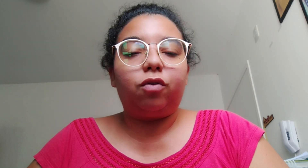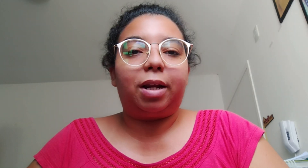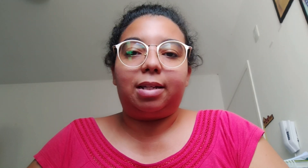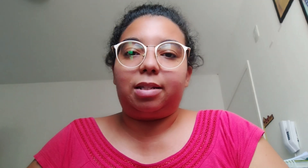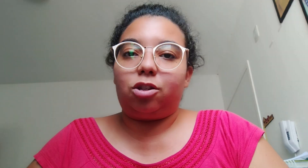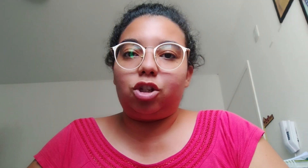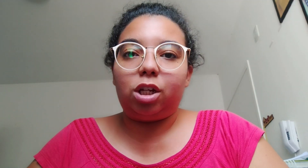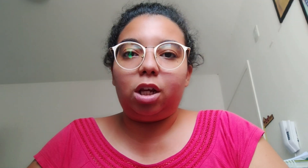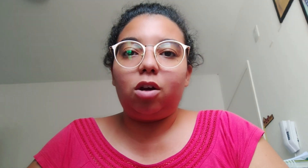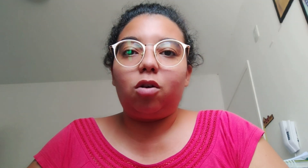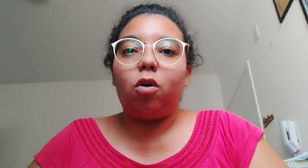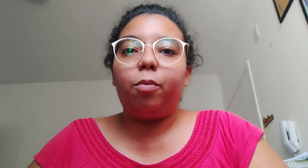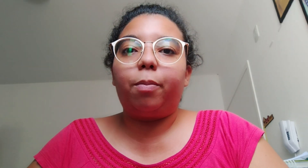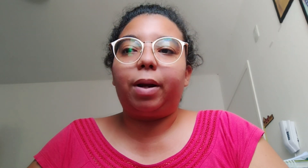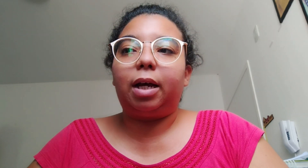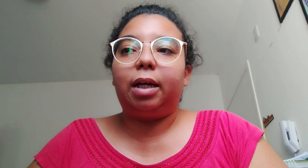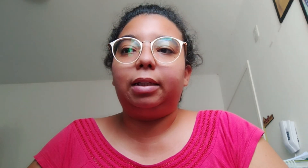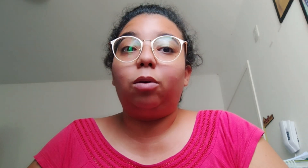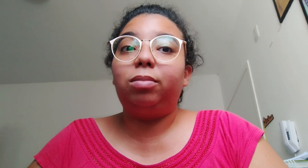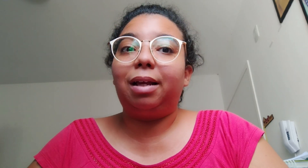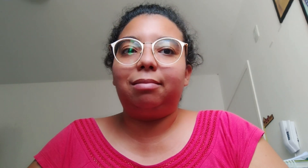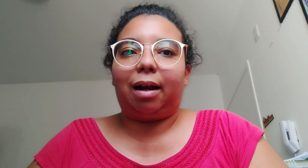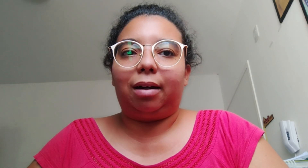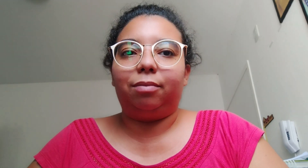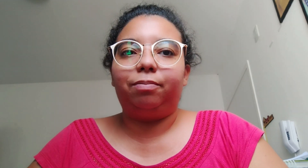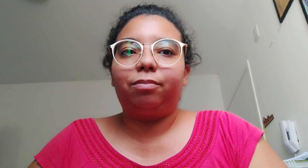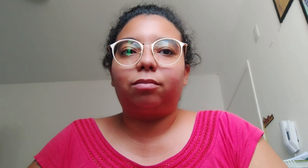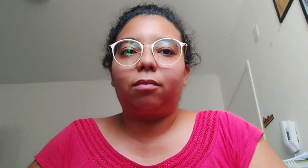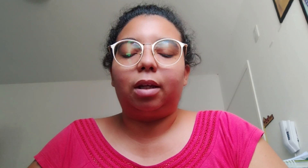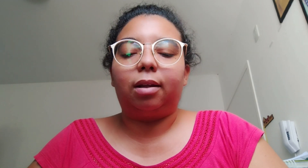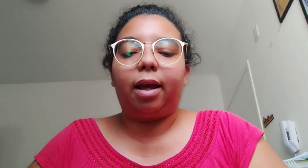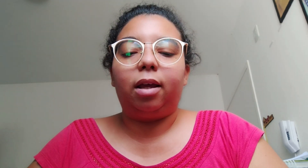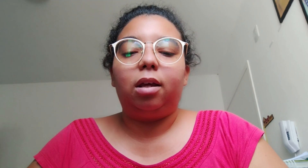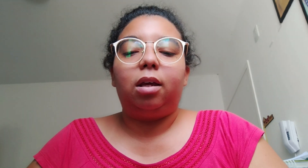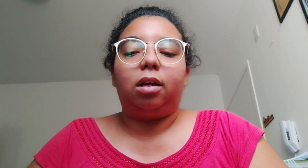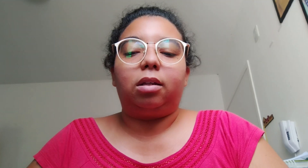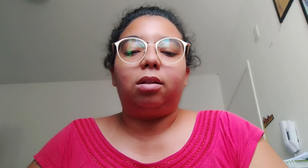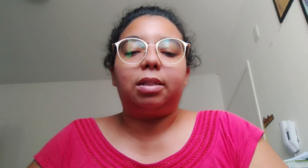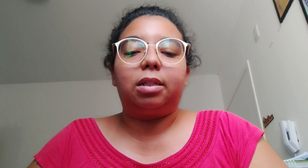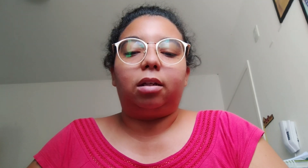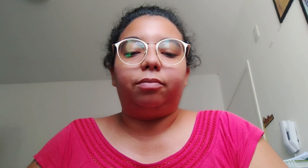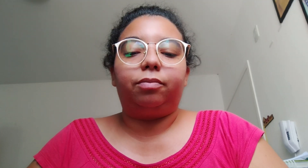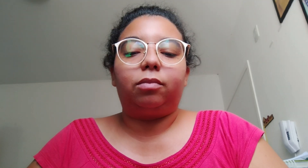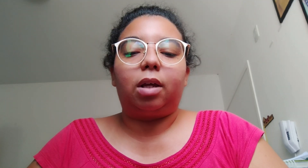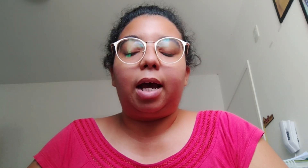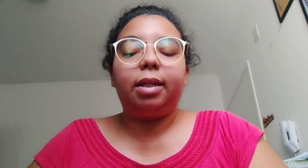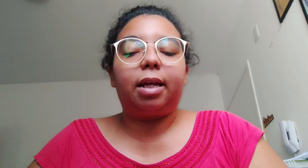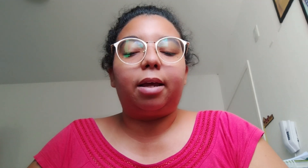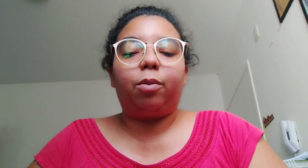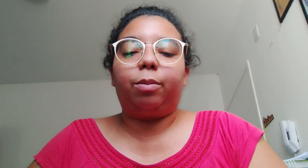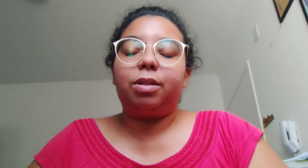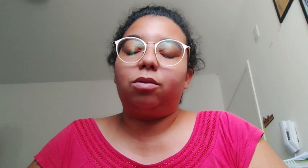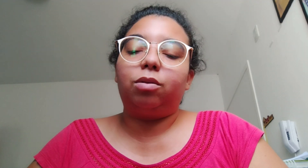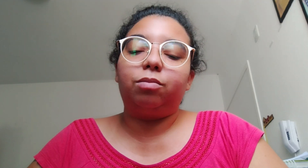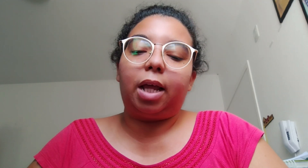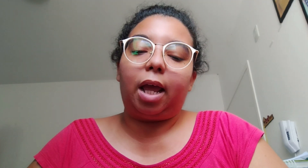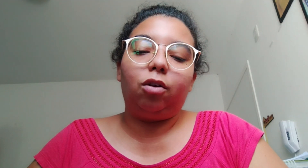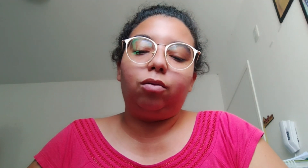para desistir ou para não tentar, né? Então, assim, ai, Débora, mas eu não